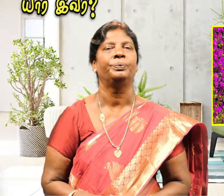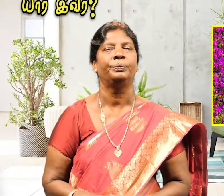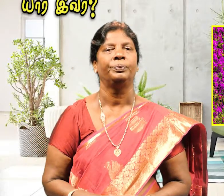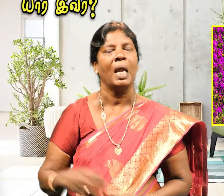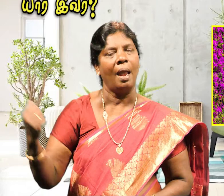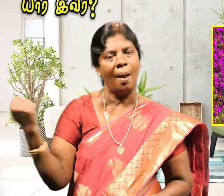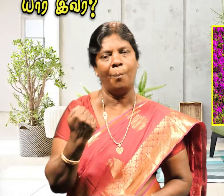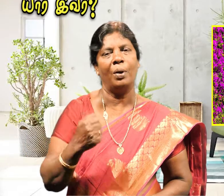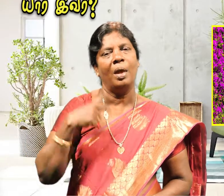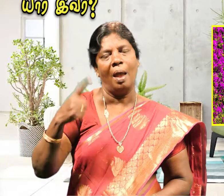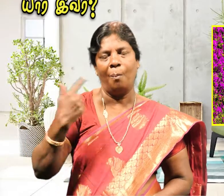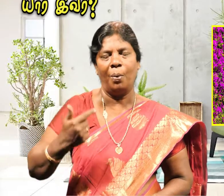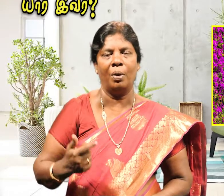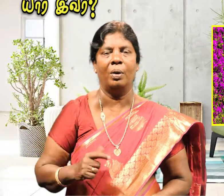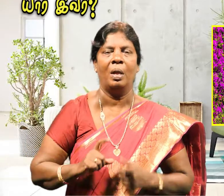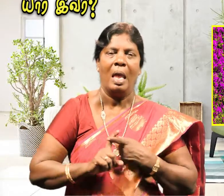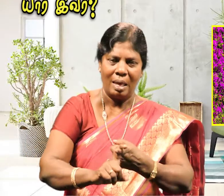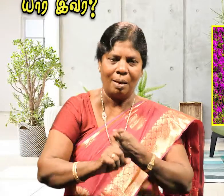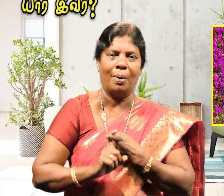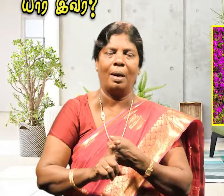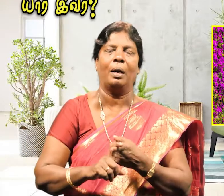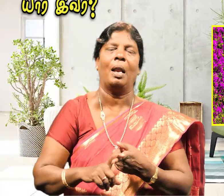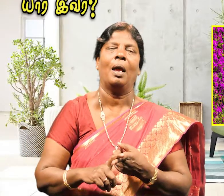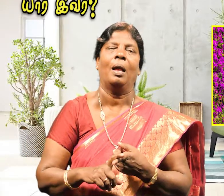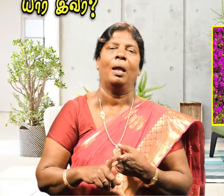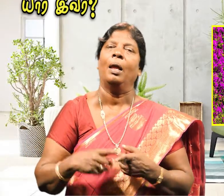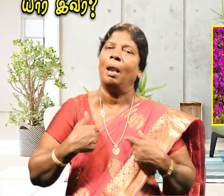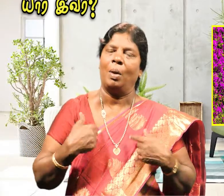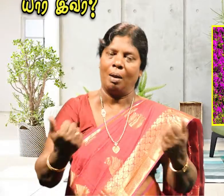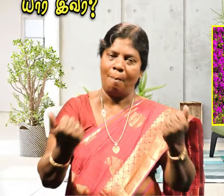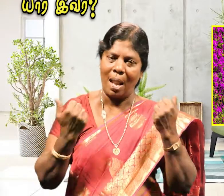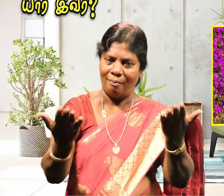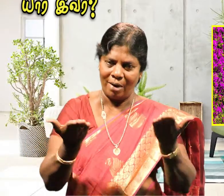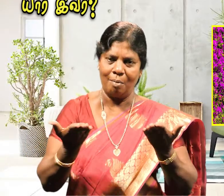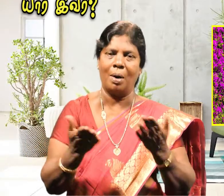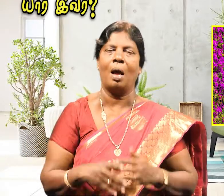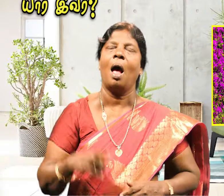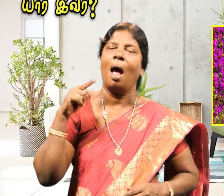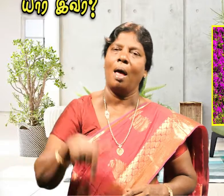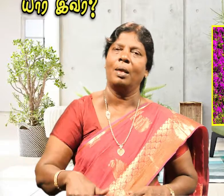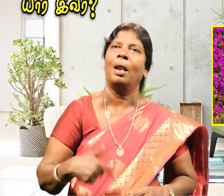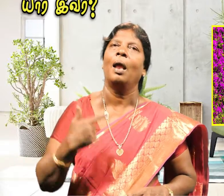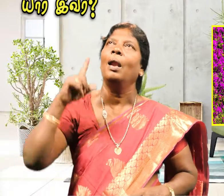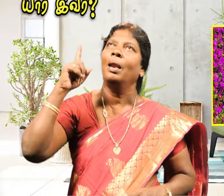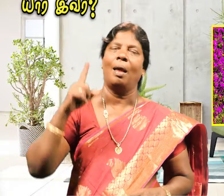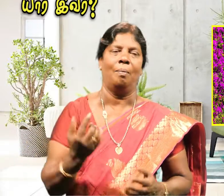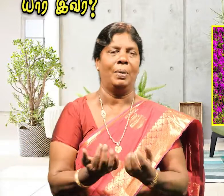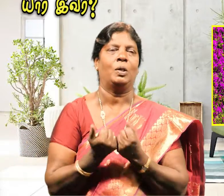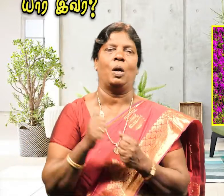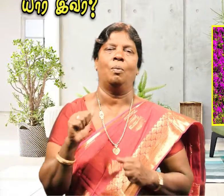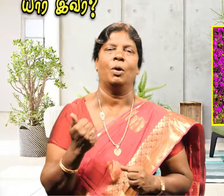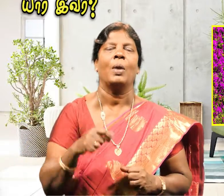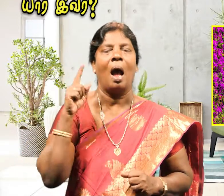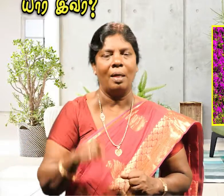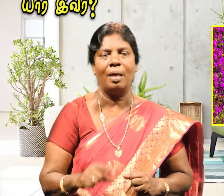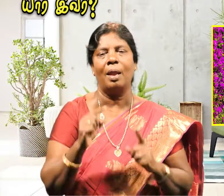கொடுக்கப்படுகிறது. எப்பொழுதுமே நாம் எதிர்கொள்ளுகிற பிரச்சனைக்கு ஏற்ற பலம் நம்மிடத்தில் இருக்க வேண்டும் அல்லவா? அப்பொழுதுதானே நாம் மேற்கொள்ள